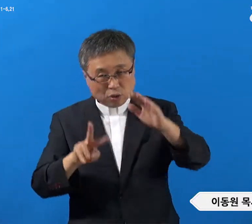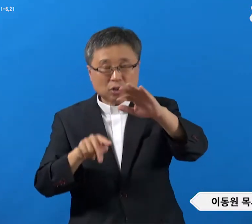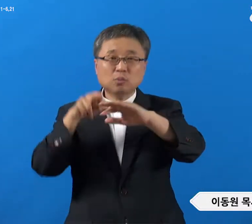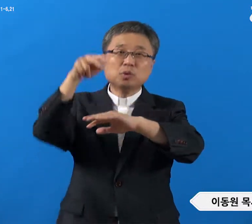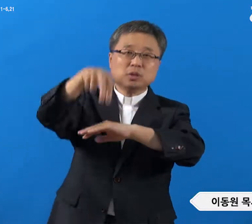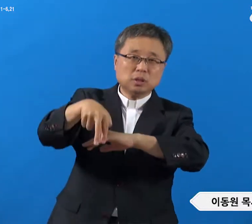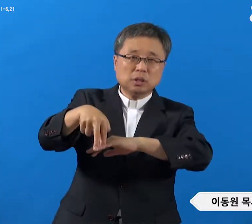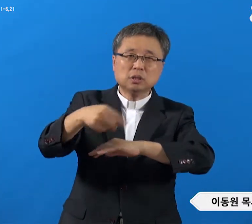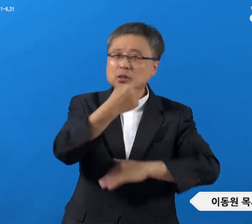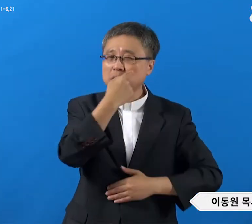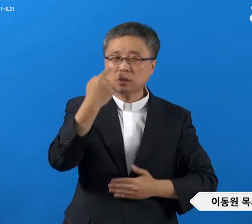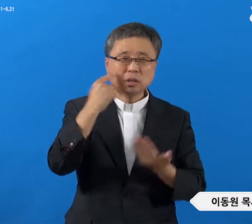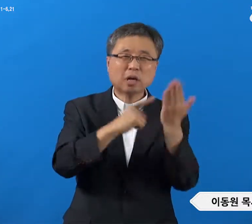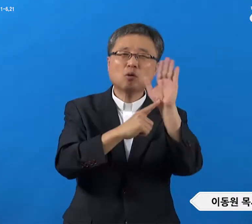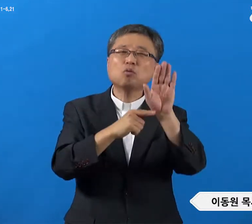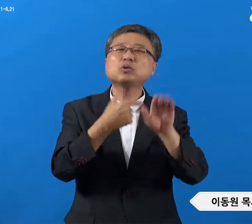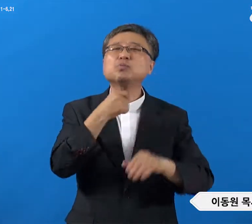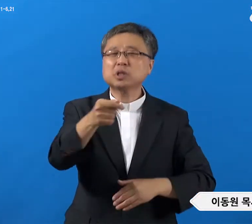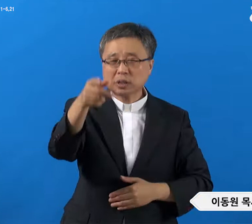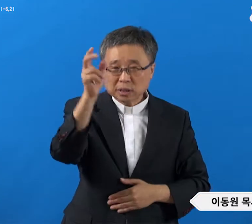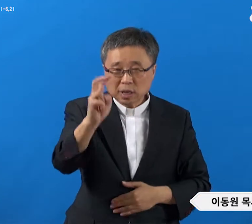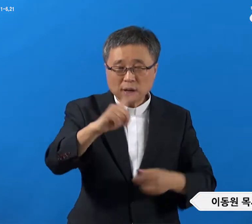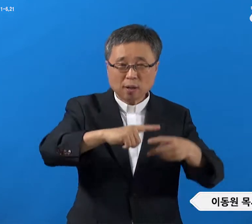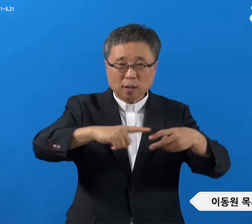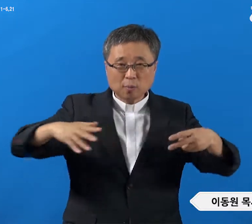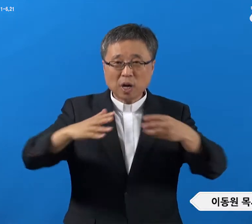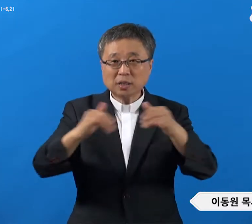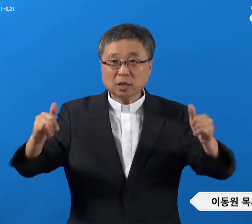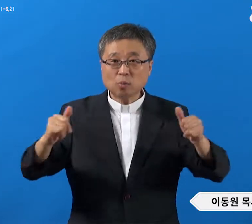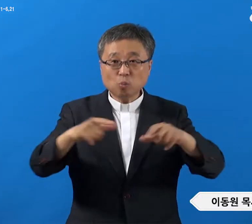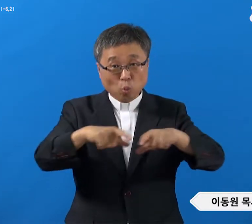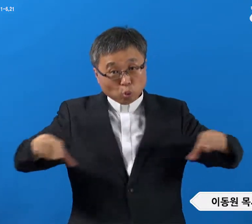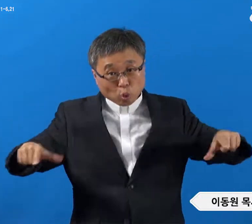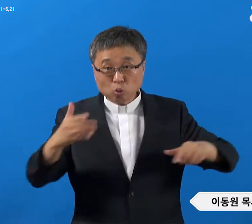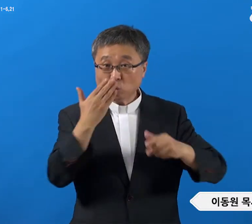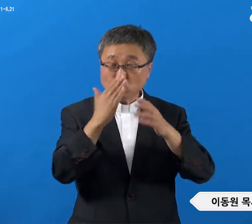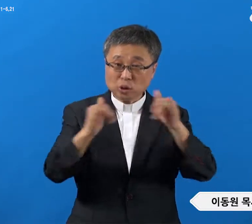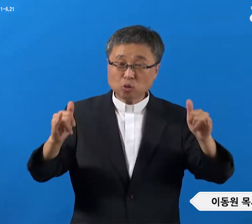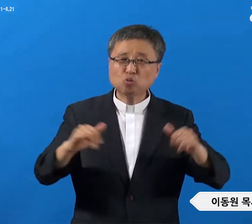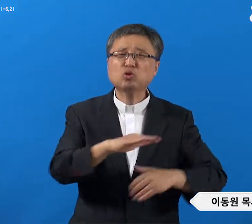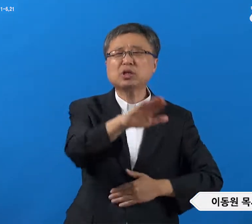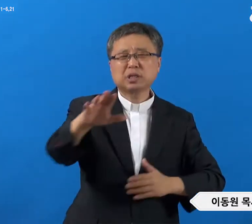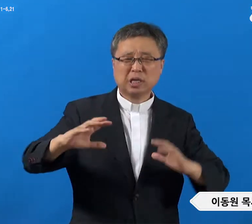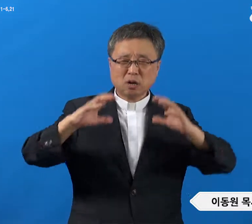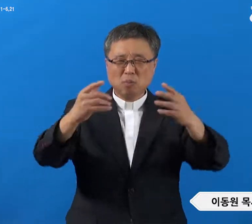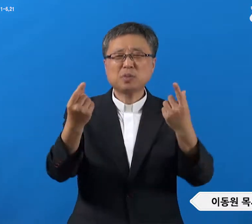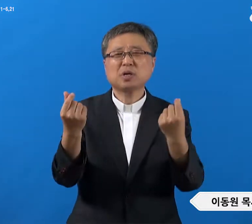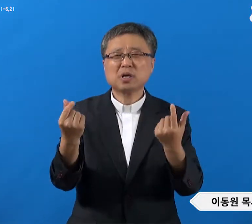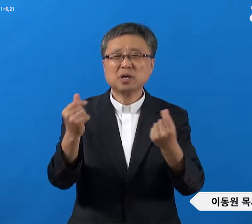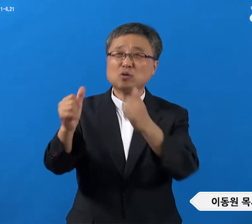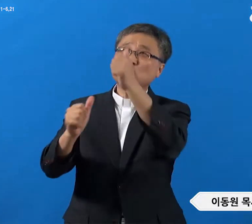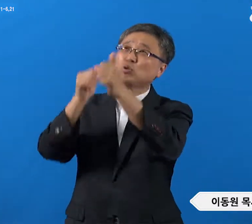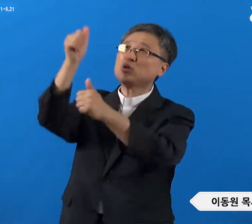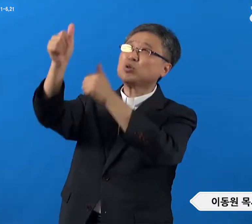것입니다. 그래서 보통 유대인들도요, 우리나라 마찬가지예요.